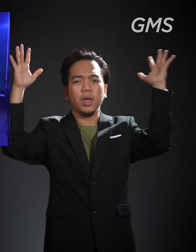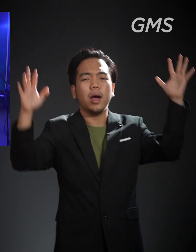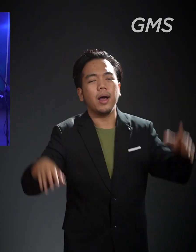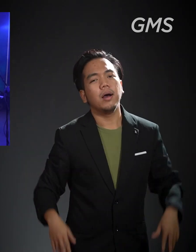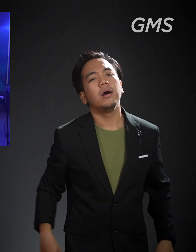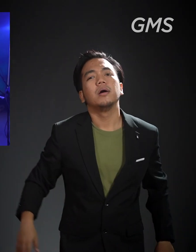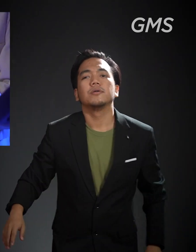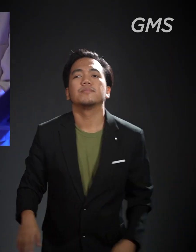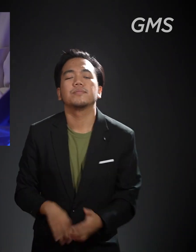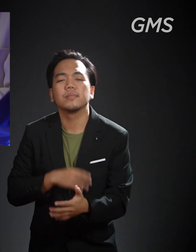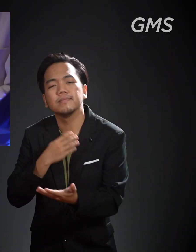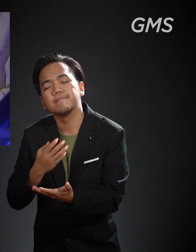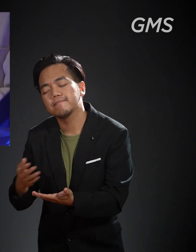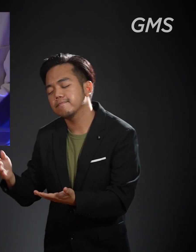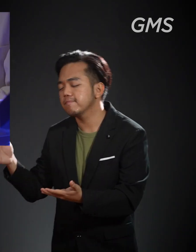haleluya.